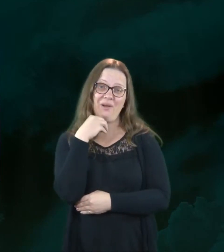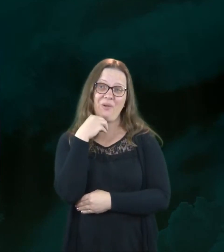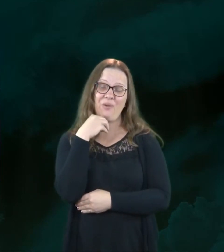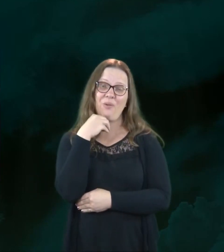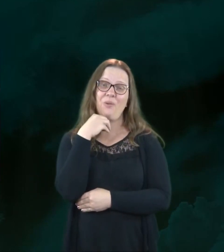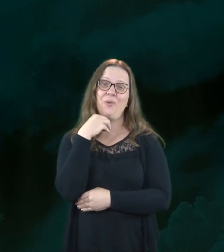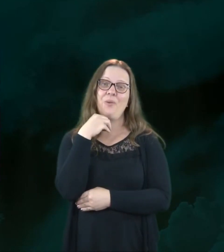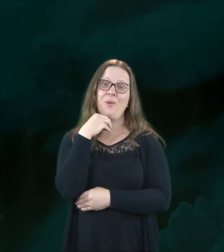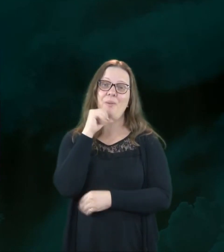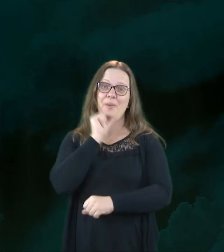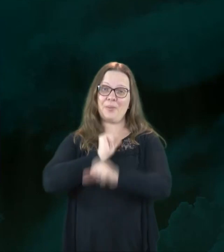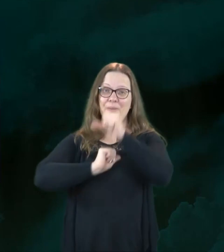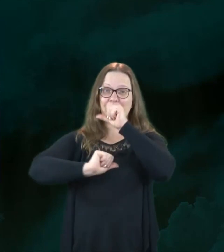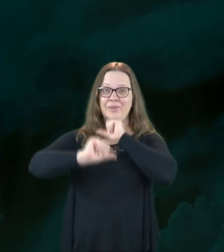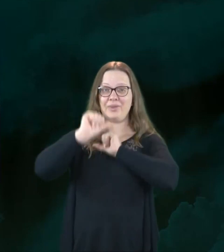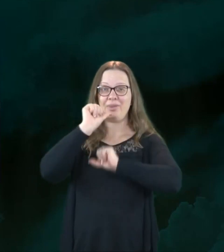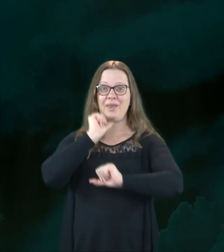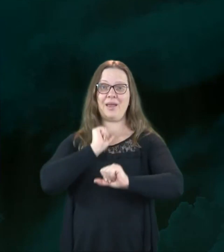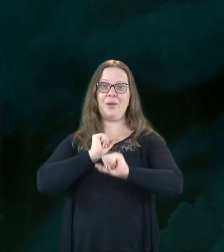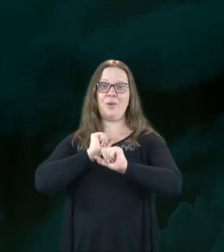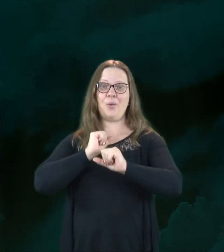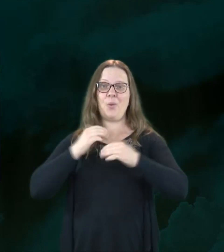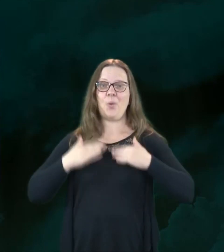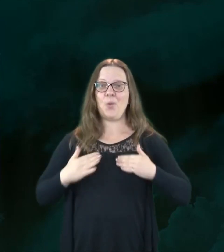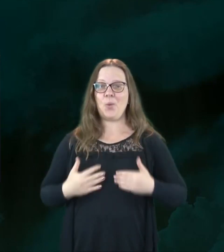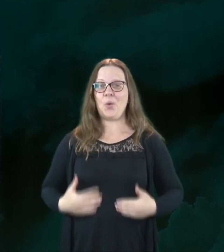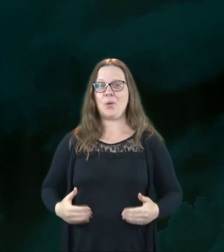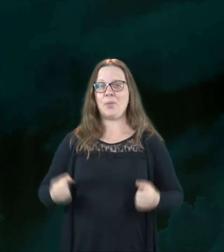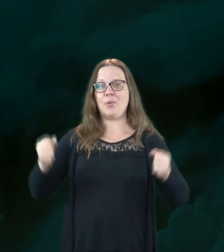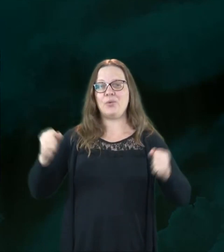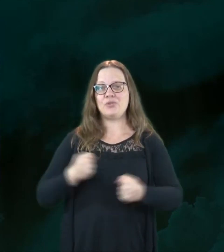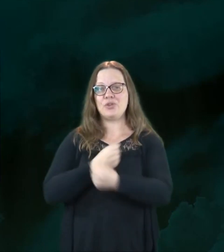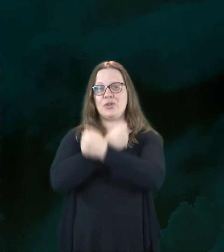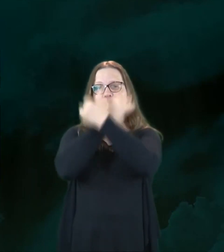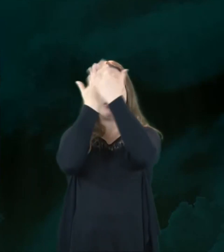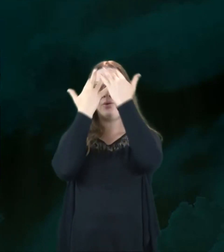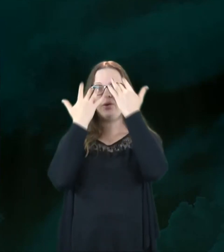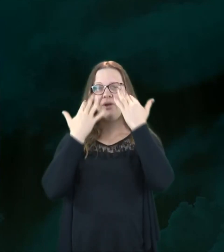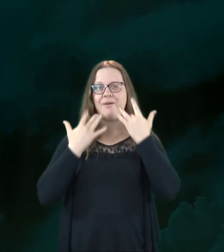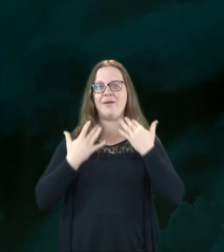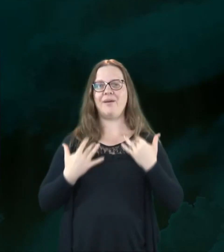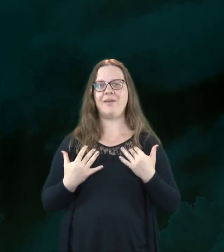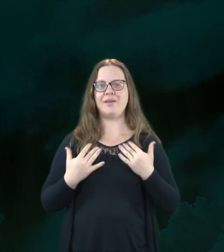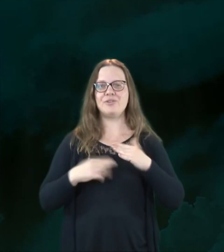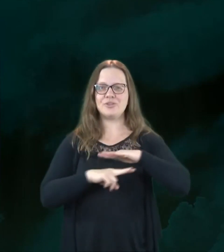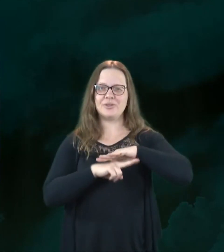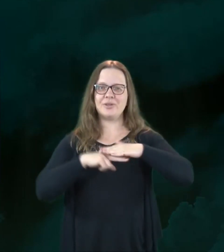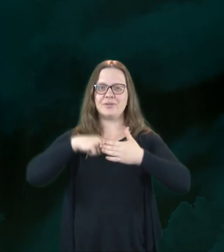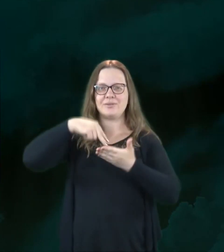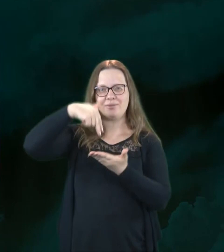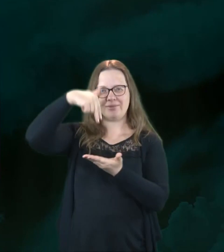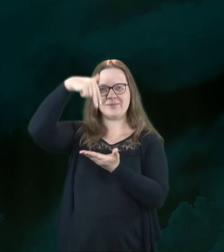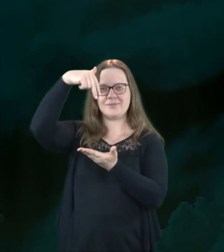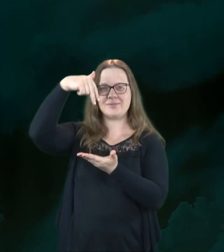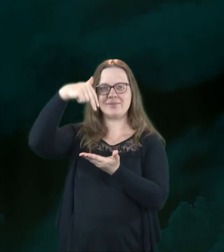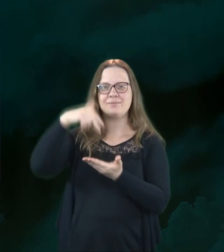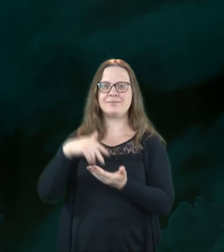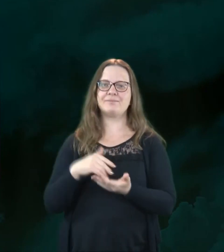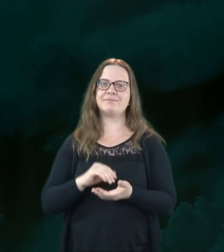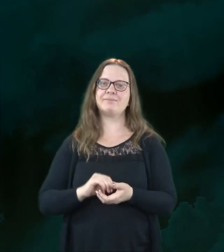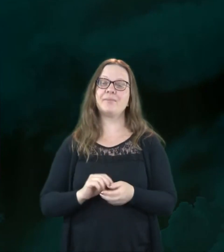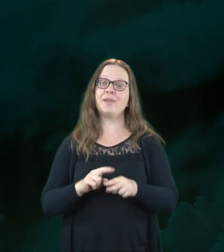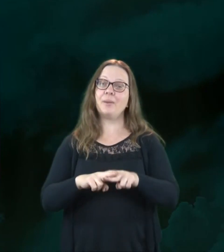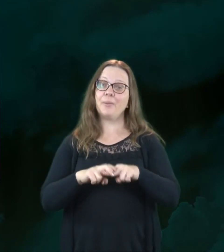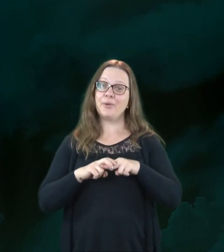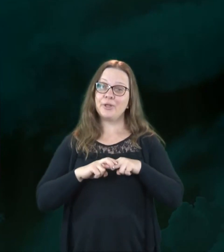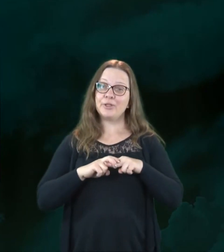corpo incorruptível da glória imortal de ressurreição. Por isso, queridos irmãos, o nosso